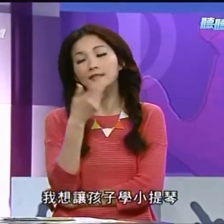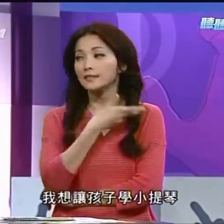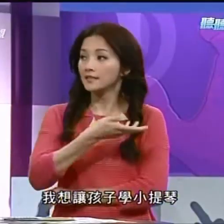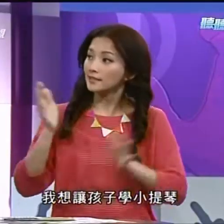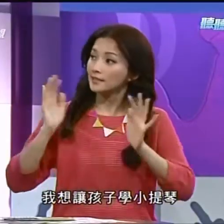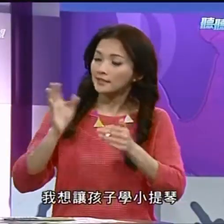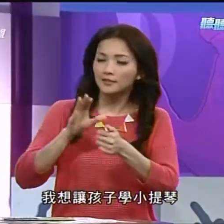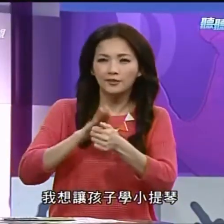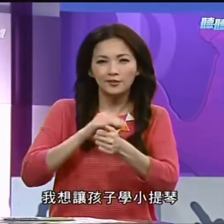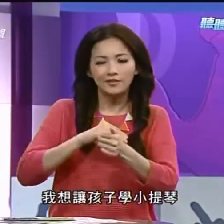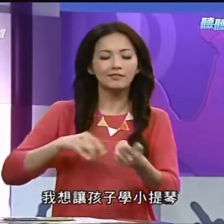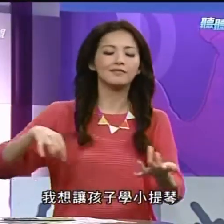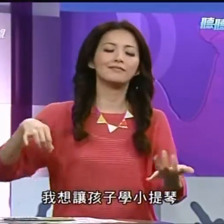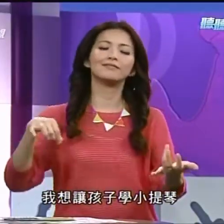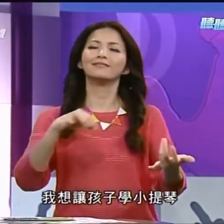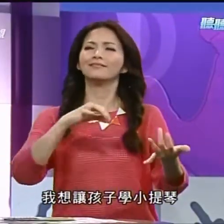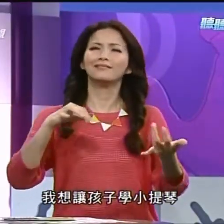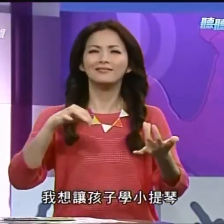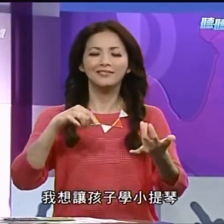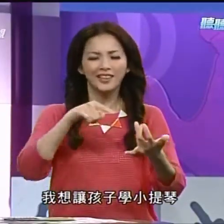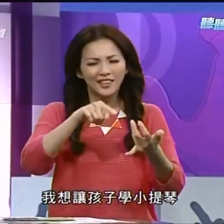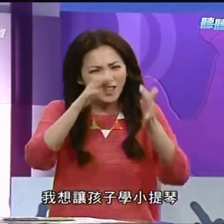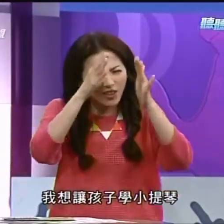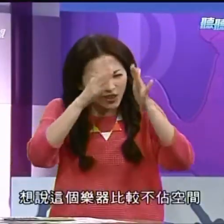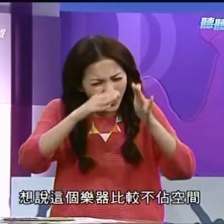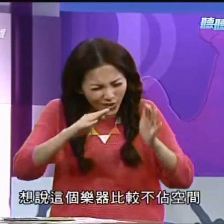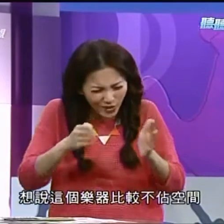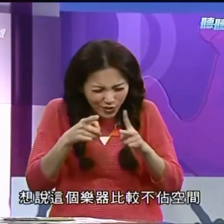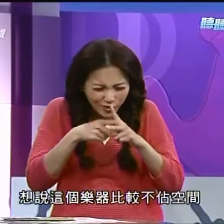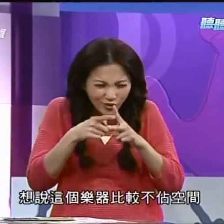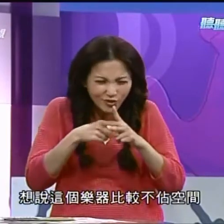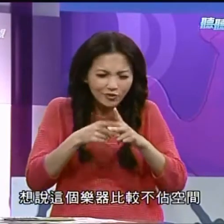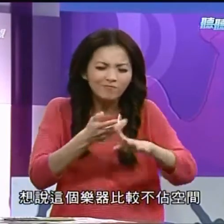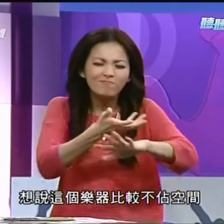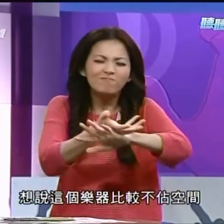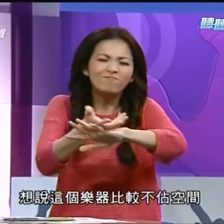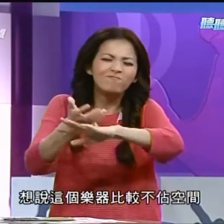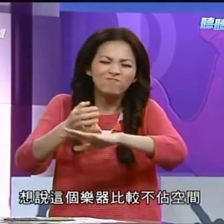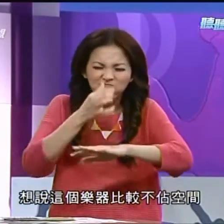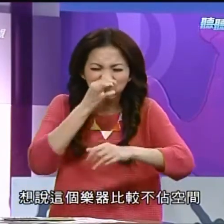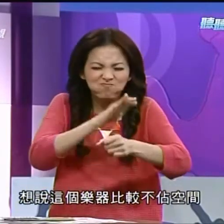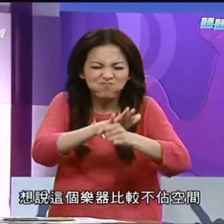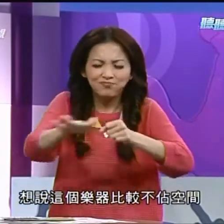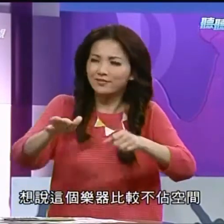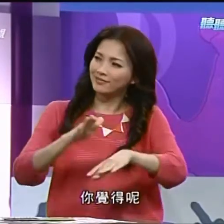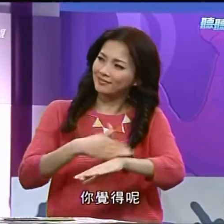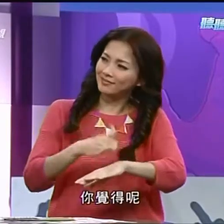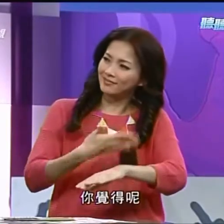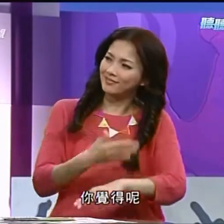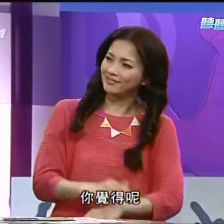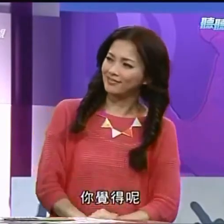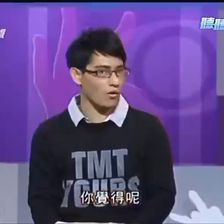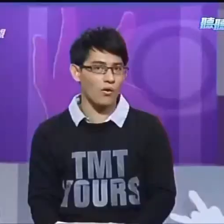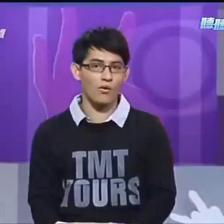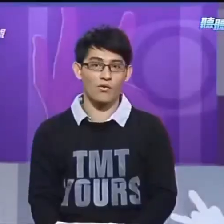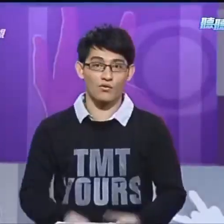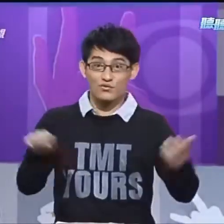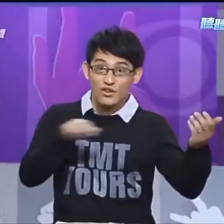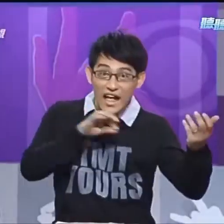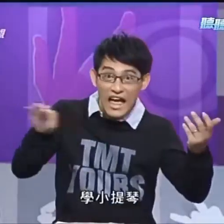我想让孩子学小提琴，想说这个乐器比较不占空间，你觉得呢？ 哦，学